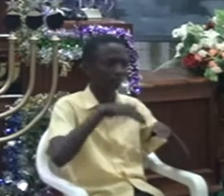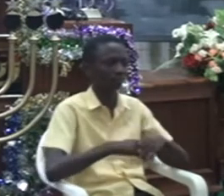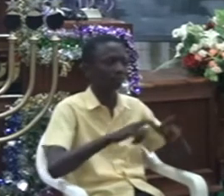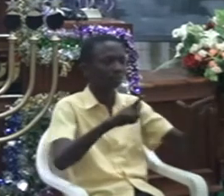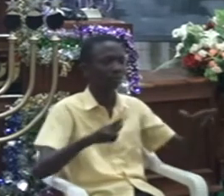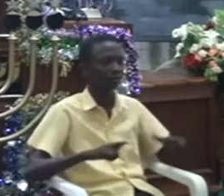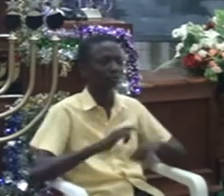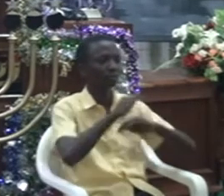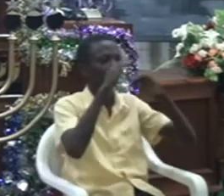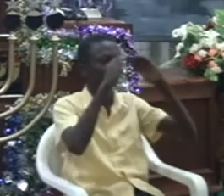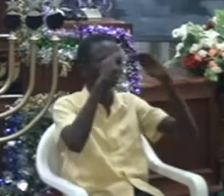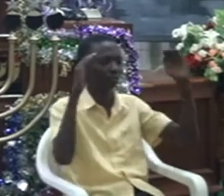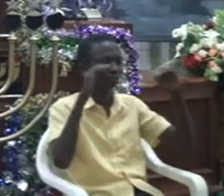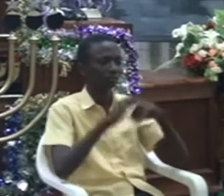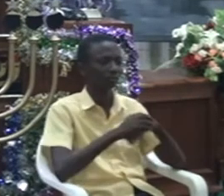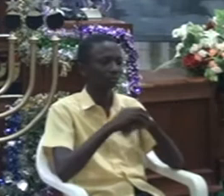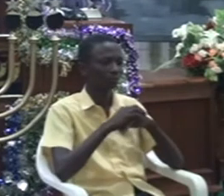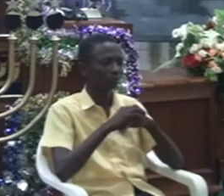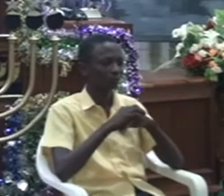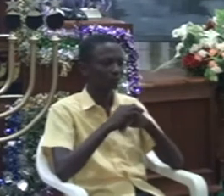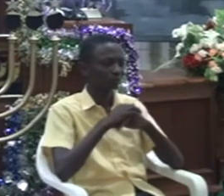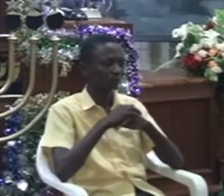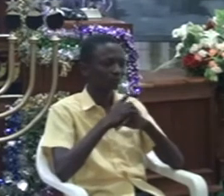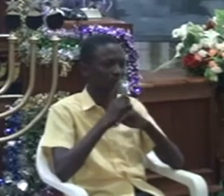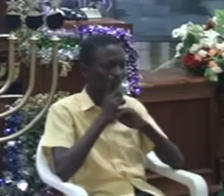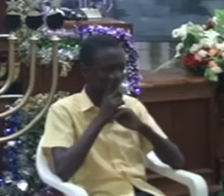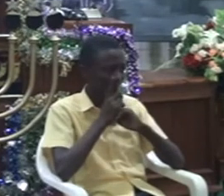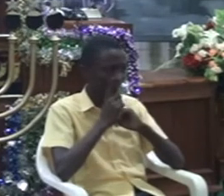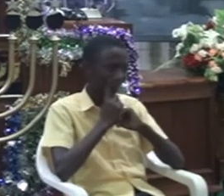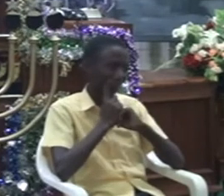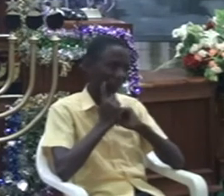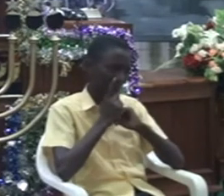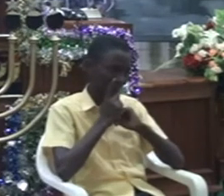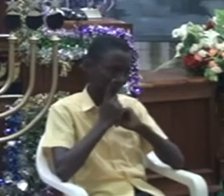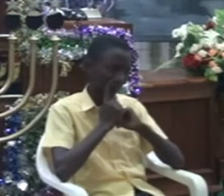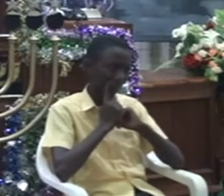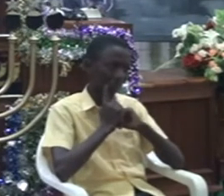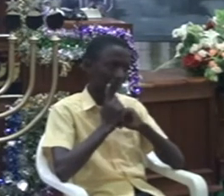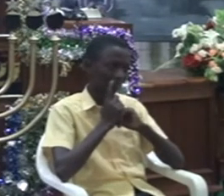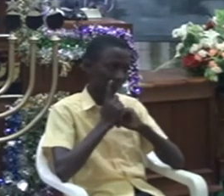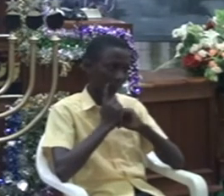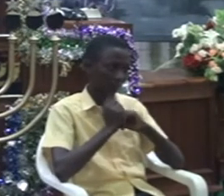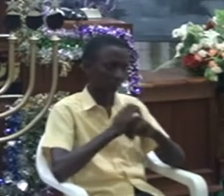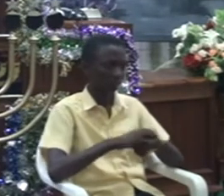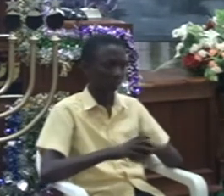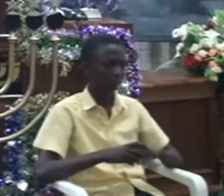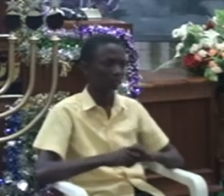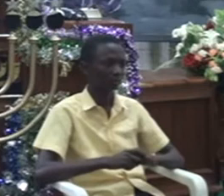yeye pale anakuona mara moja ndani ya Yesu Kristo na umekamilishwa mahali pa juu.